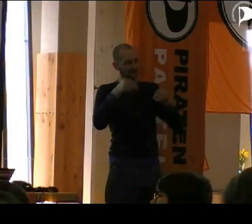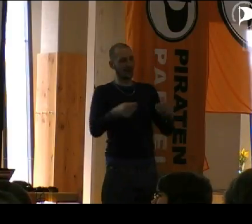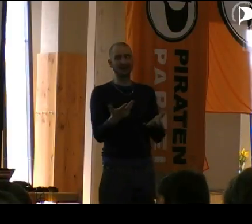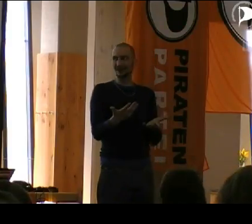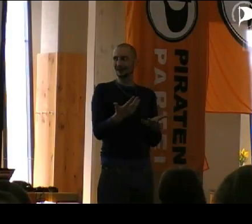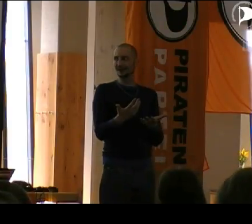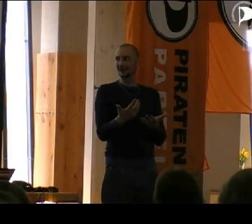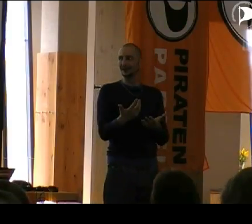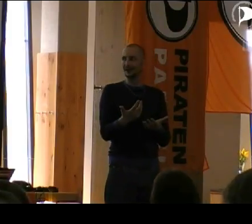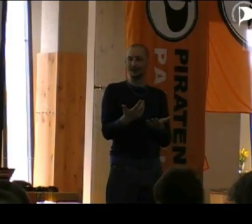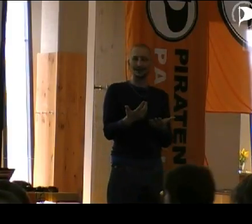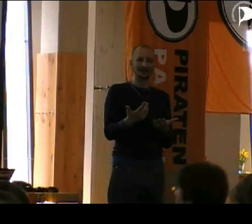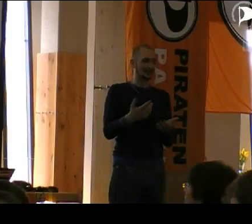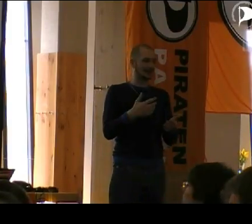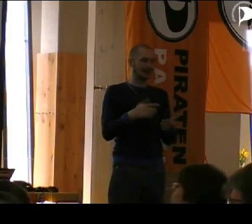auftritten